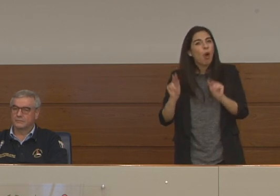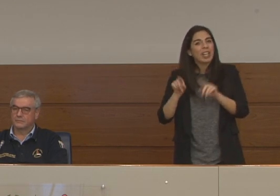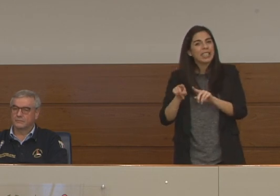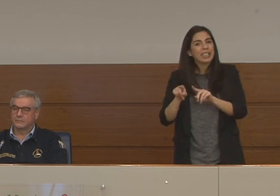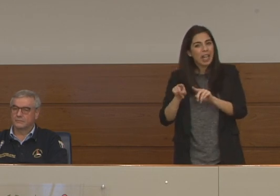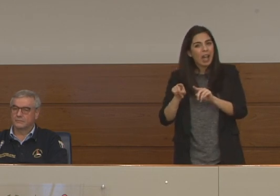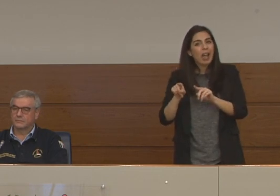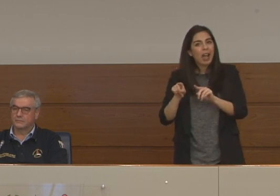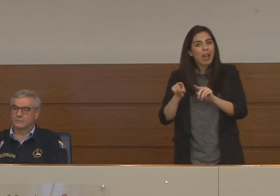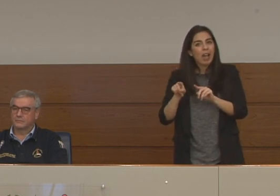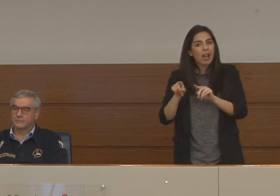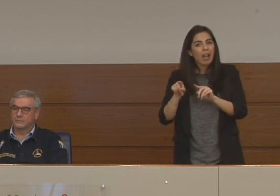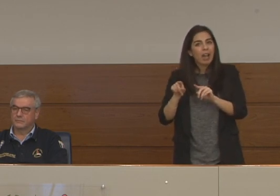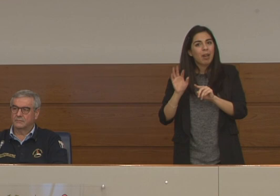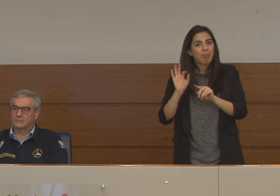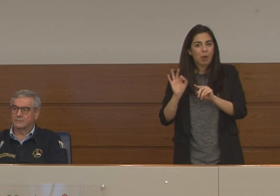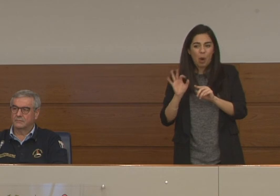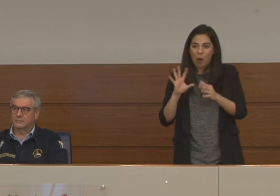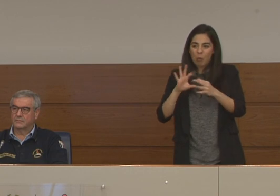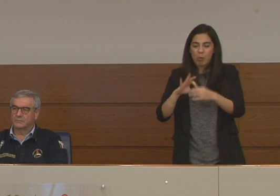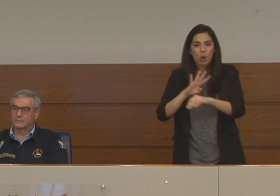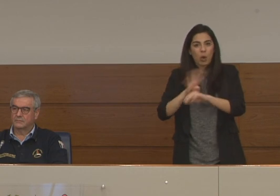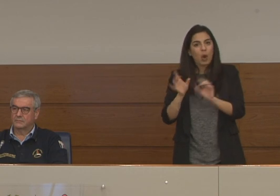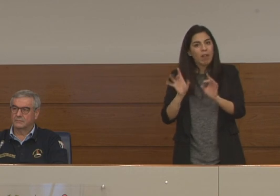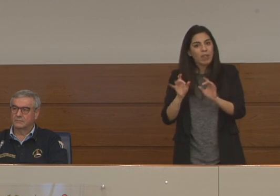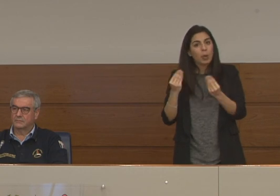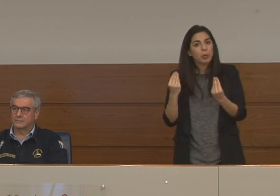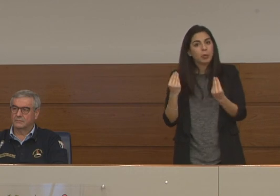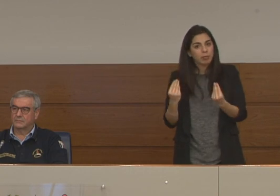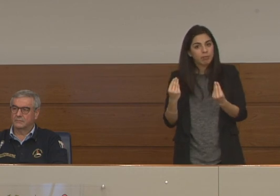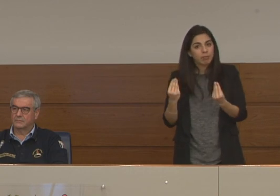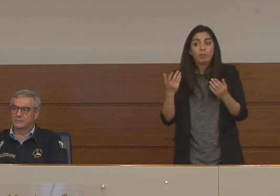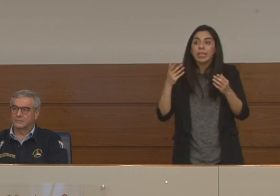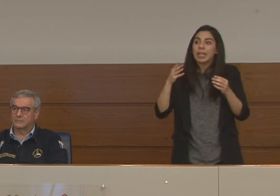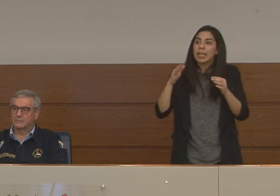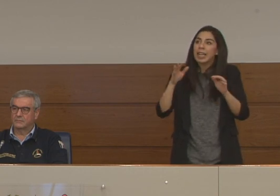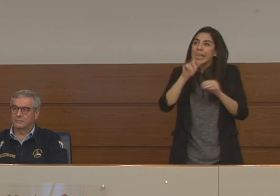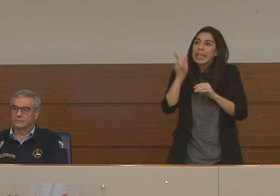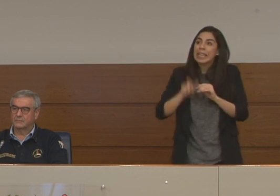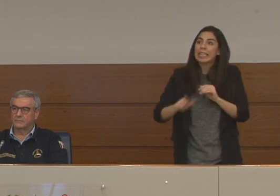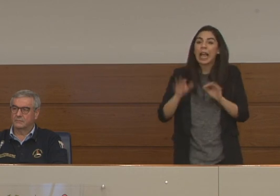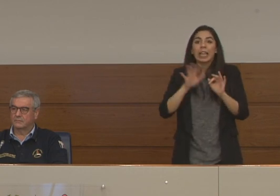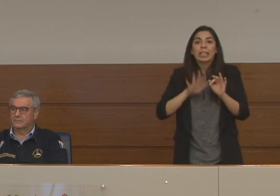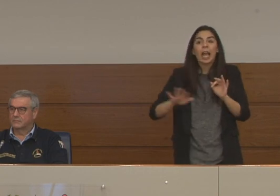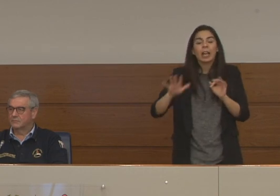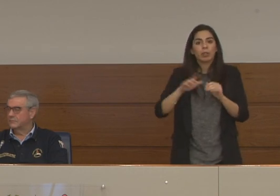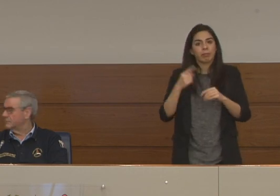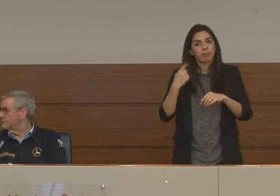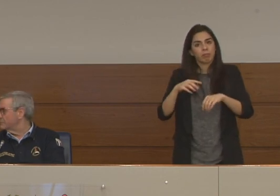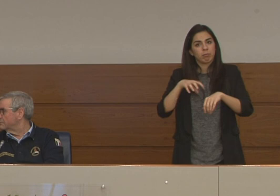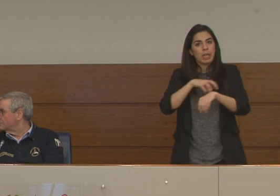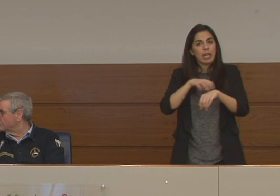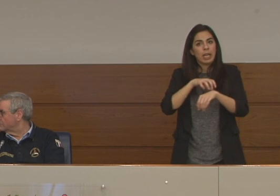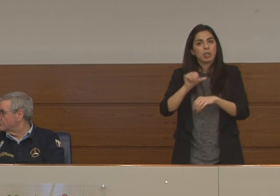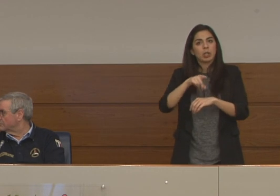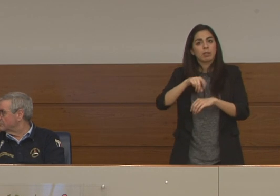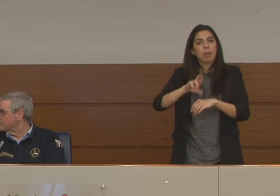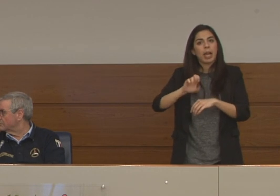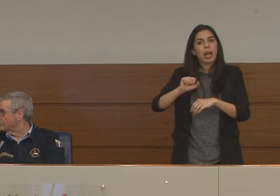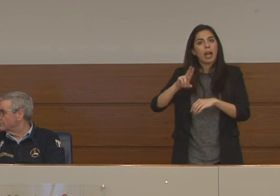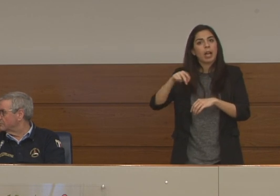da questo tipo di patologia che le strutture sul territorio e il ministro speranza da questo punto di vista è molto